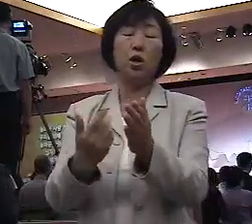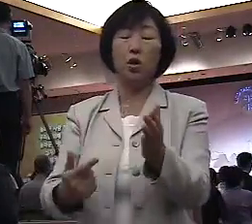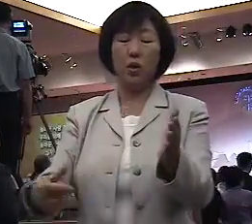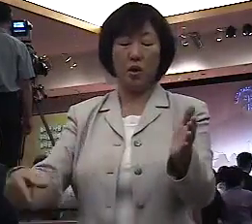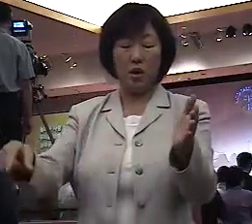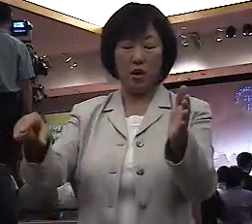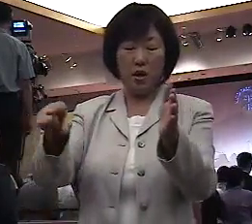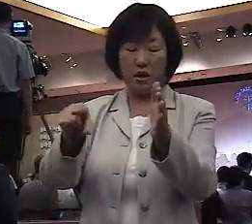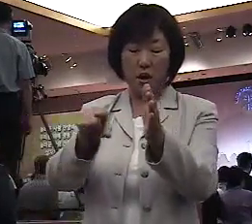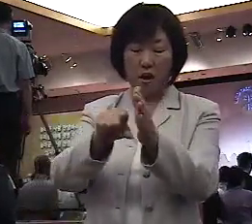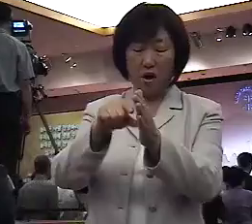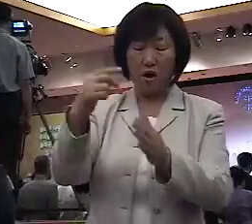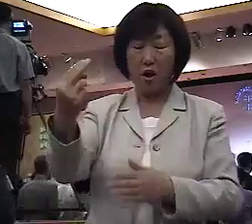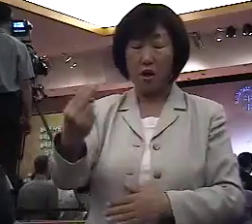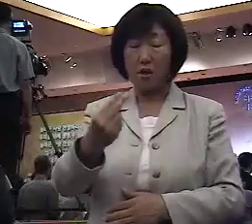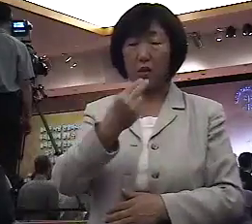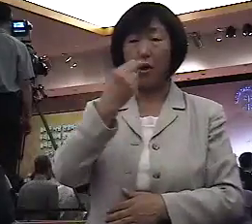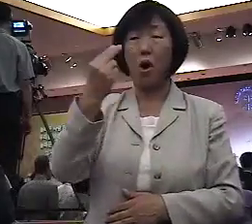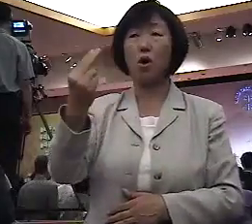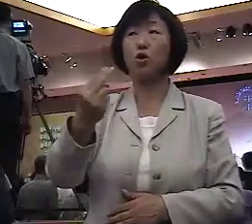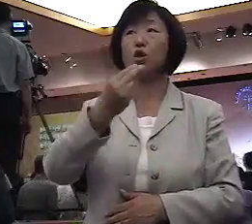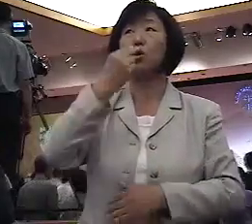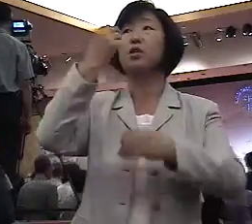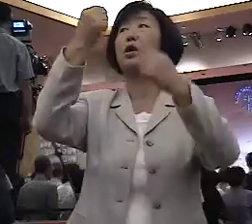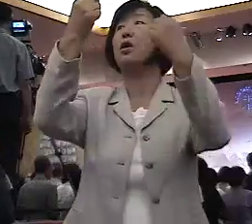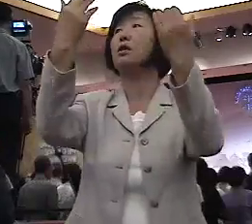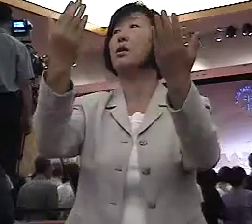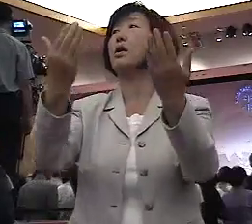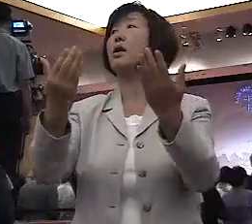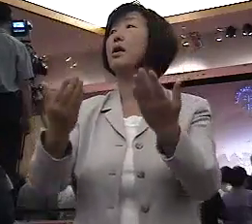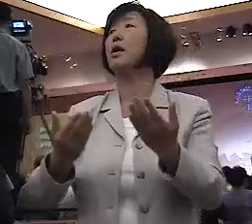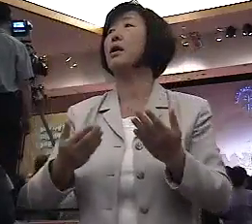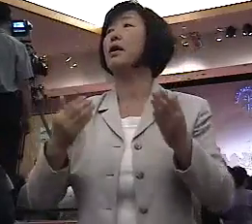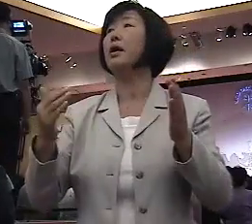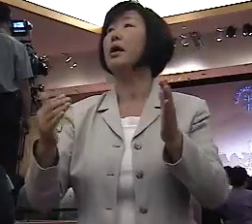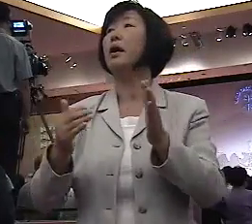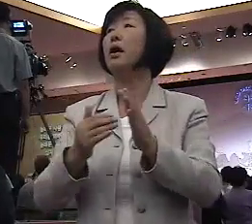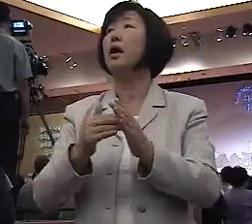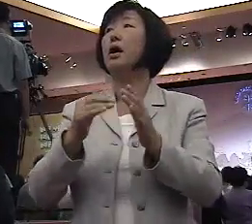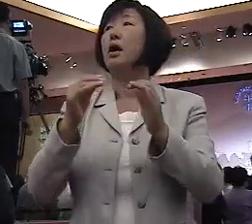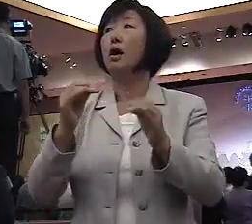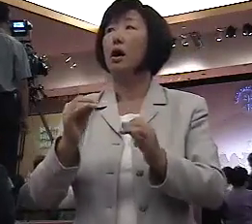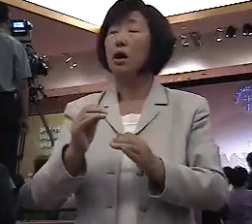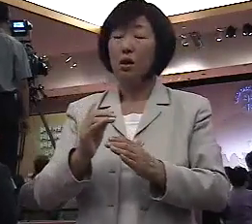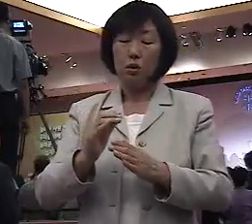우리를 위해 생명 주셨네.